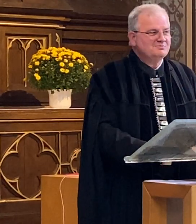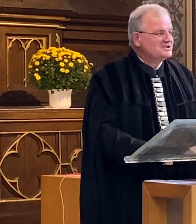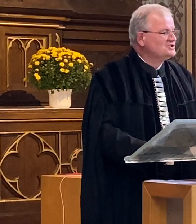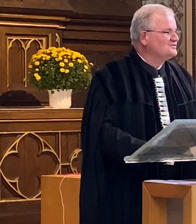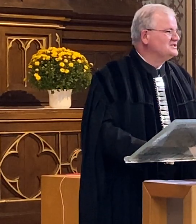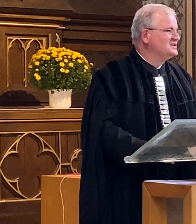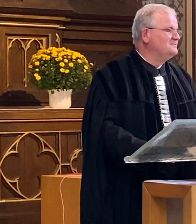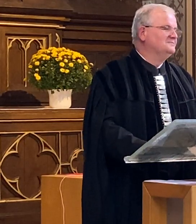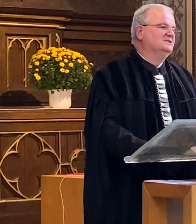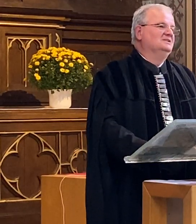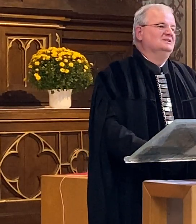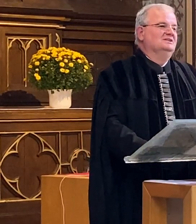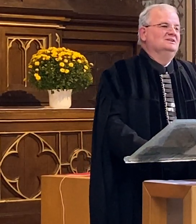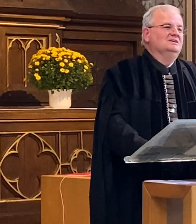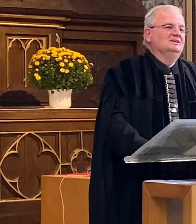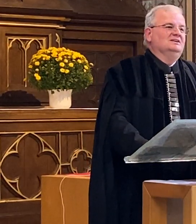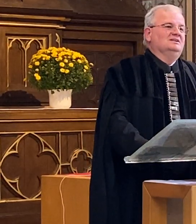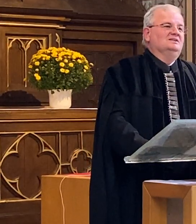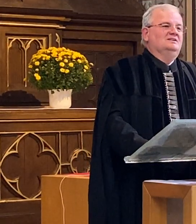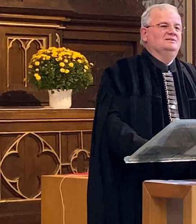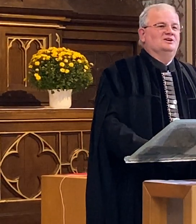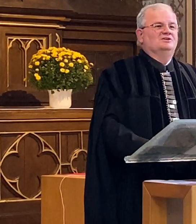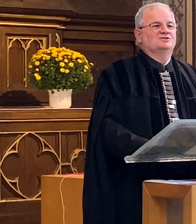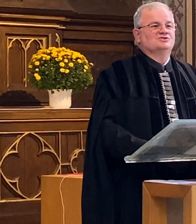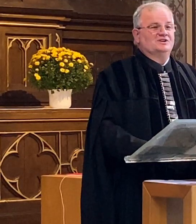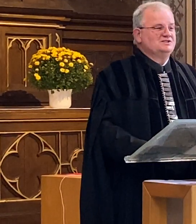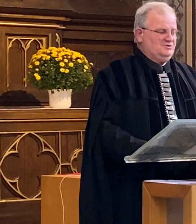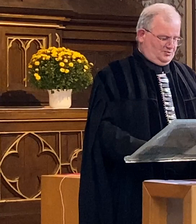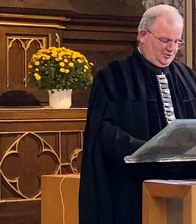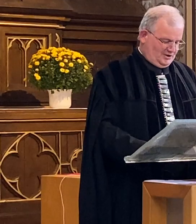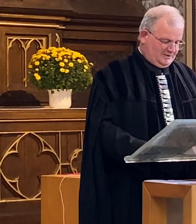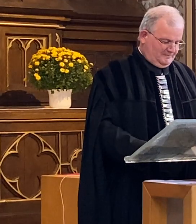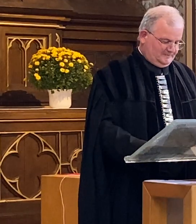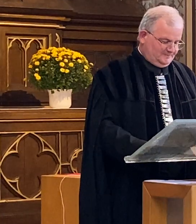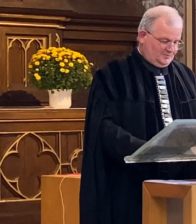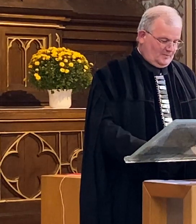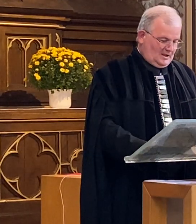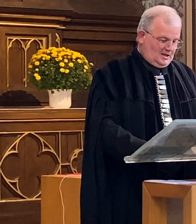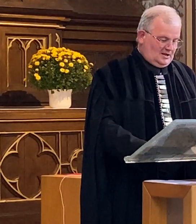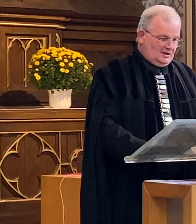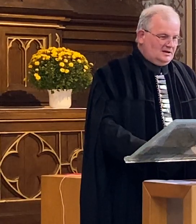liebe Amtsgeschwister, liebe Schwestern und Brüder,